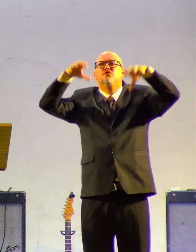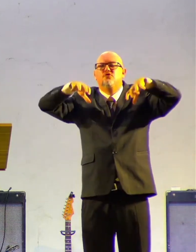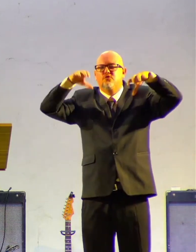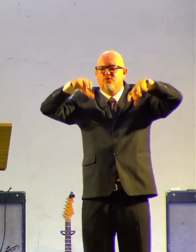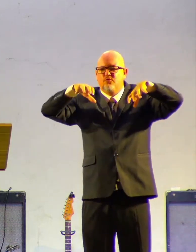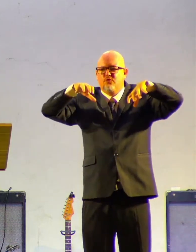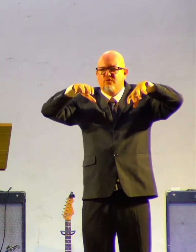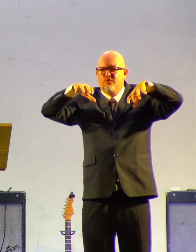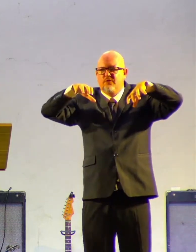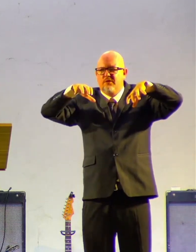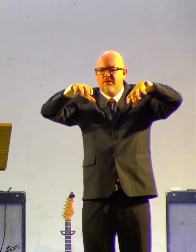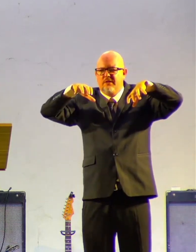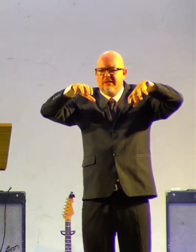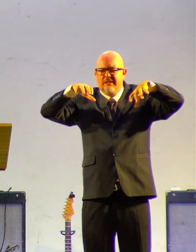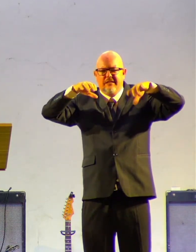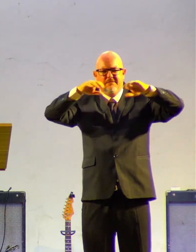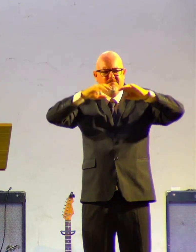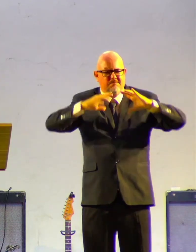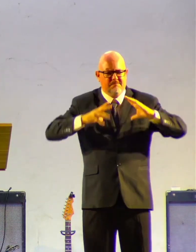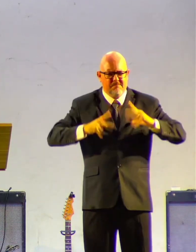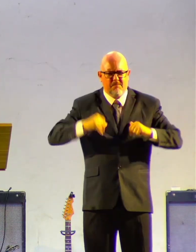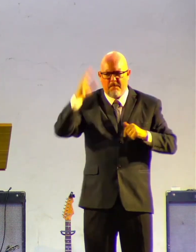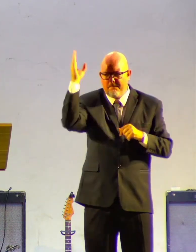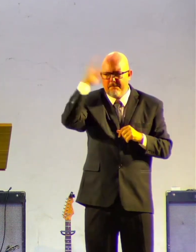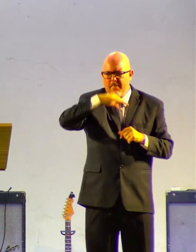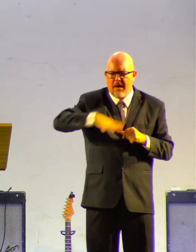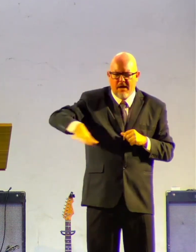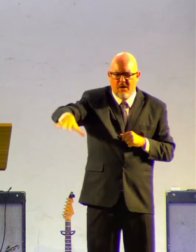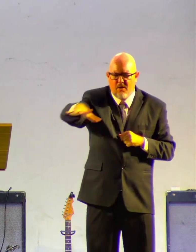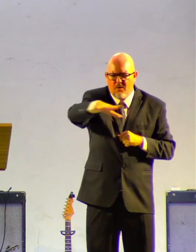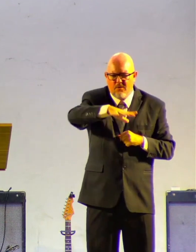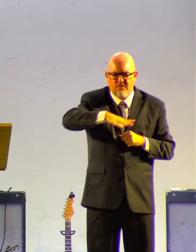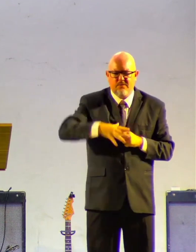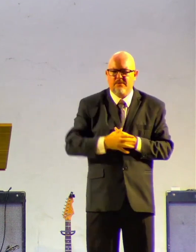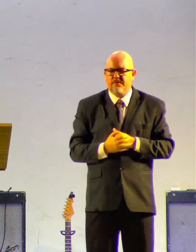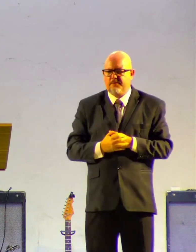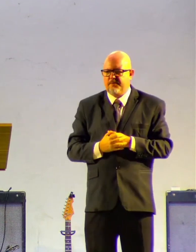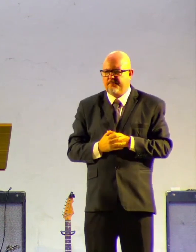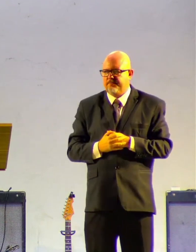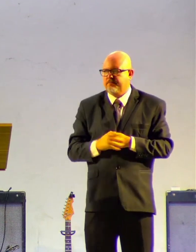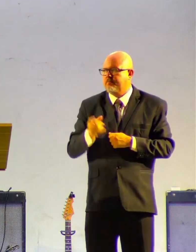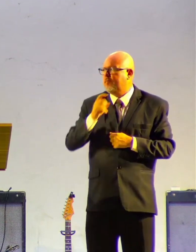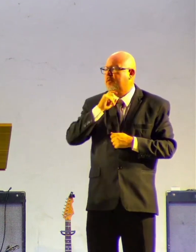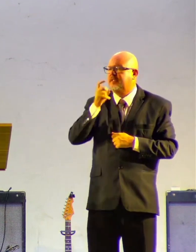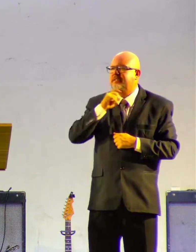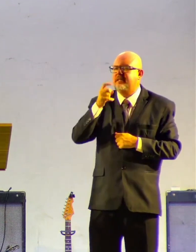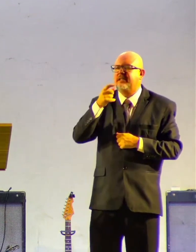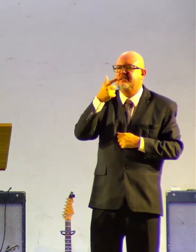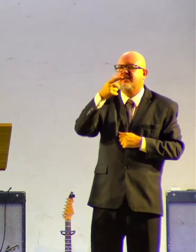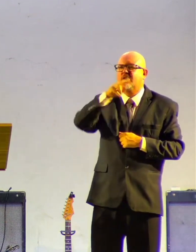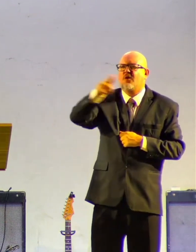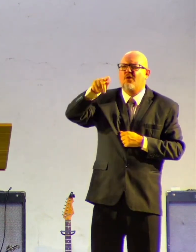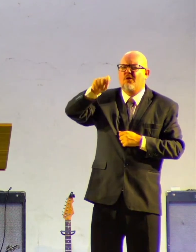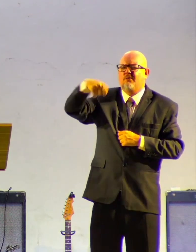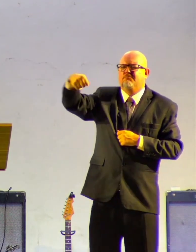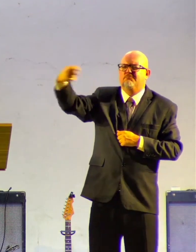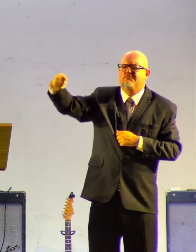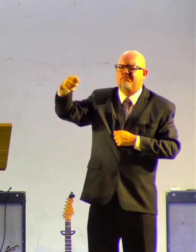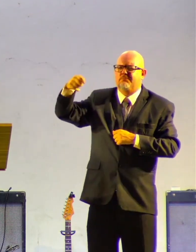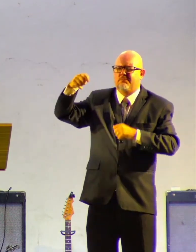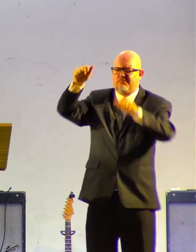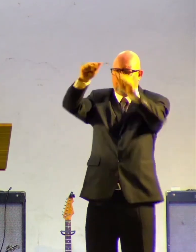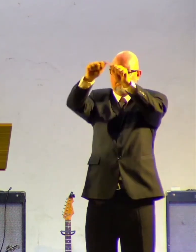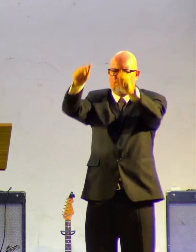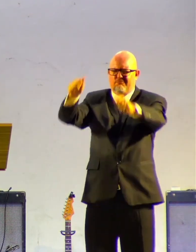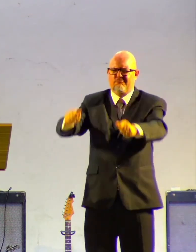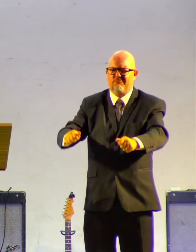Ele removeu o Baal, ele tirou o Baal do lugar. Não adianta dar outros nomes a Baal,